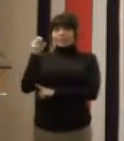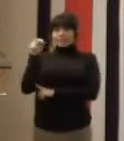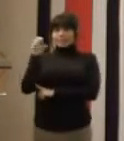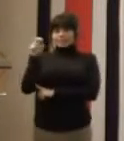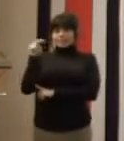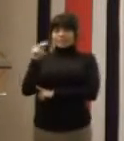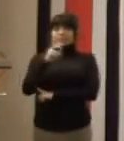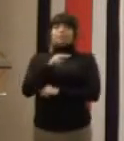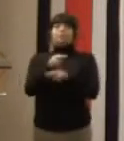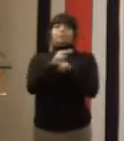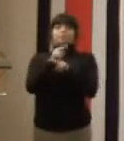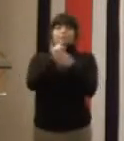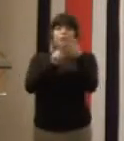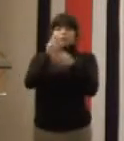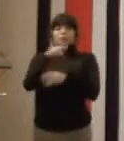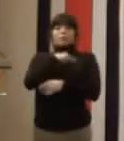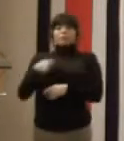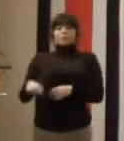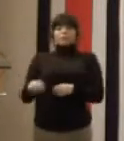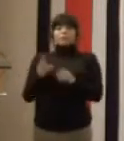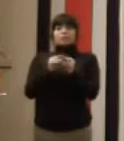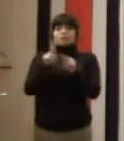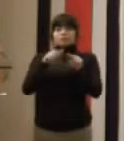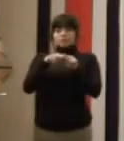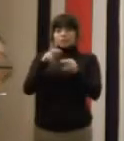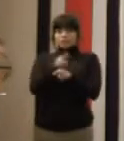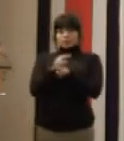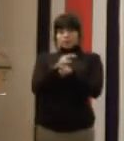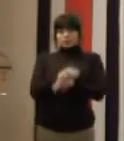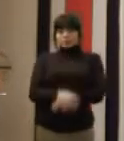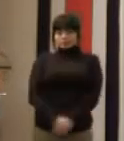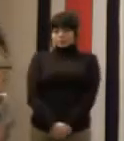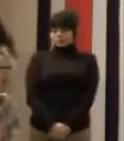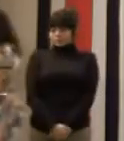Universidad de Costa Rica y presidente del Consejo Nacional de Rectores.